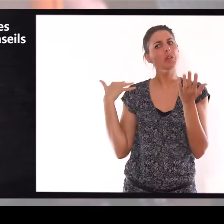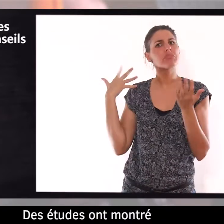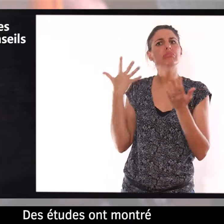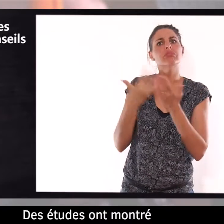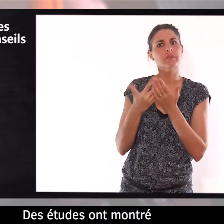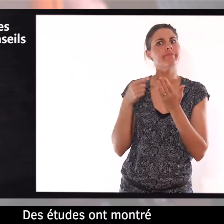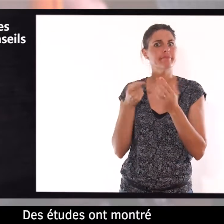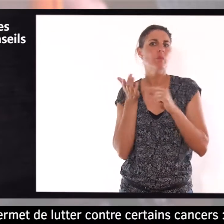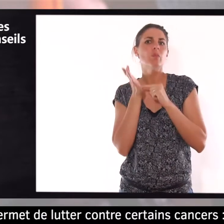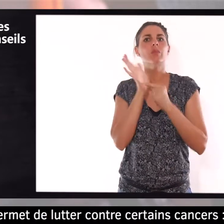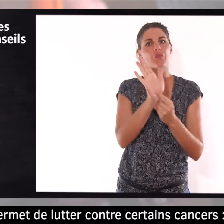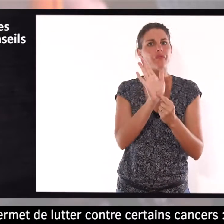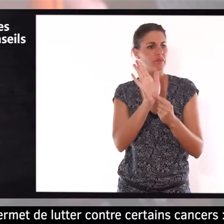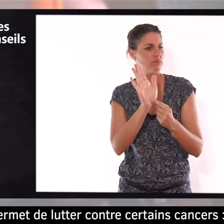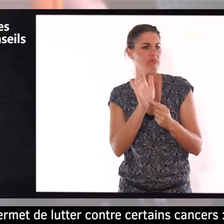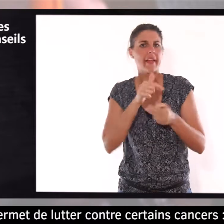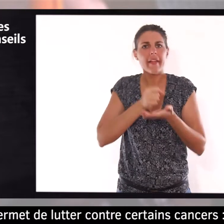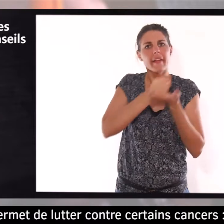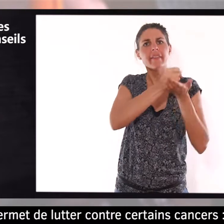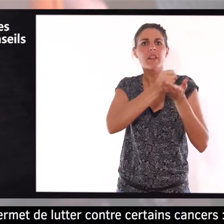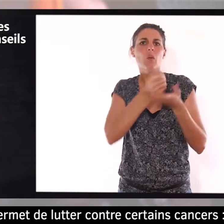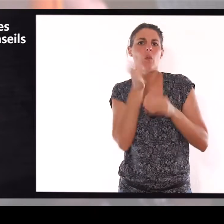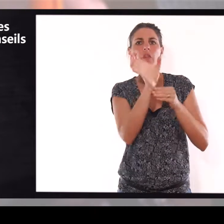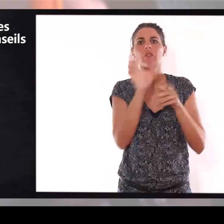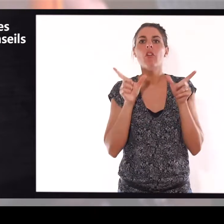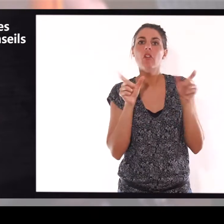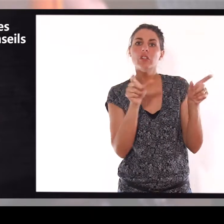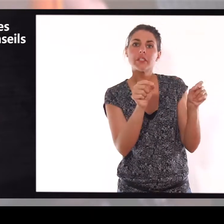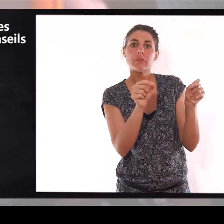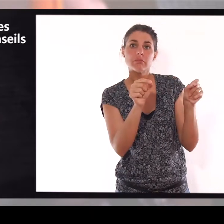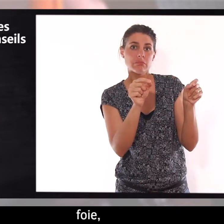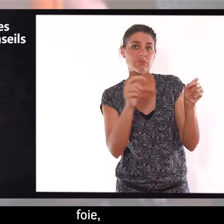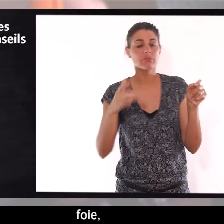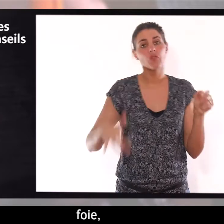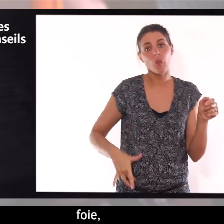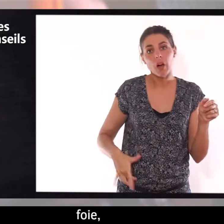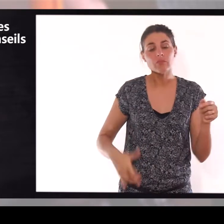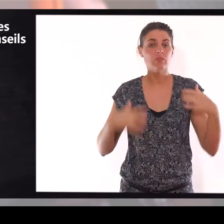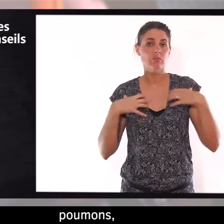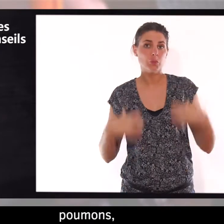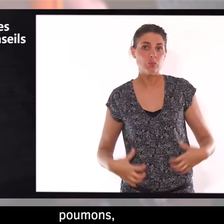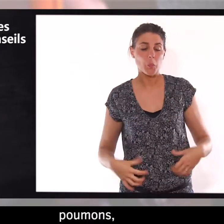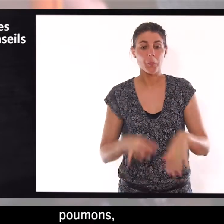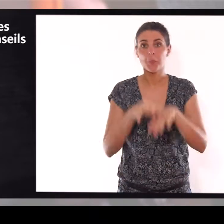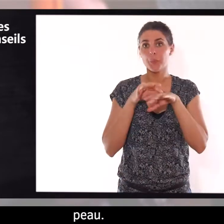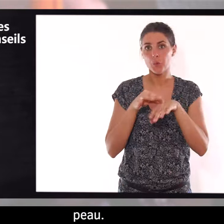des études ont montré qu'elle permet de lutter contre certains cancers foie poumon peau